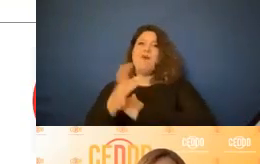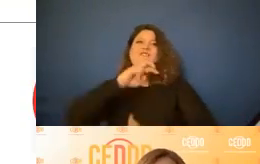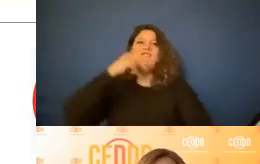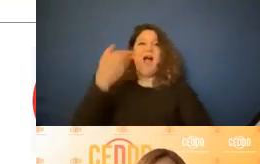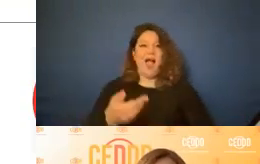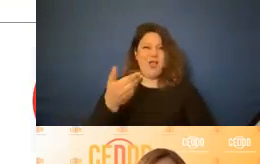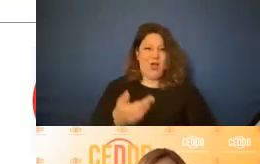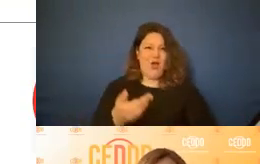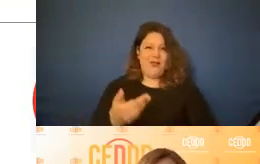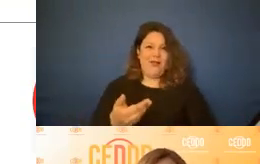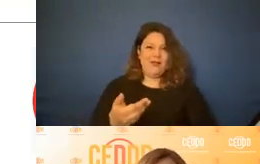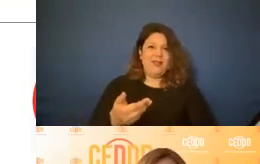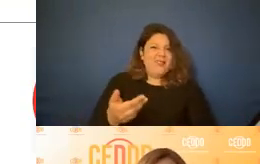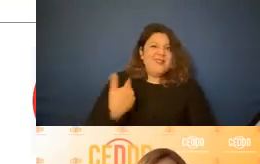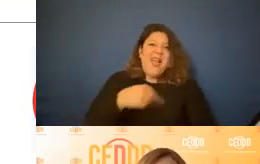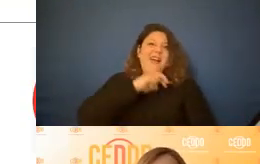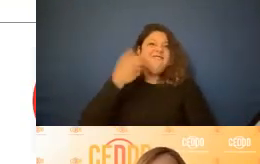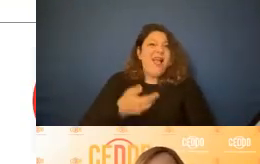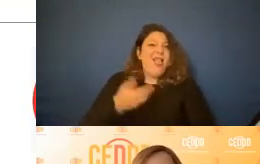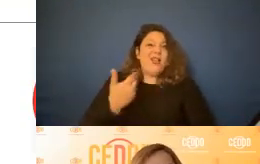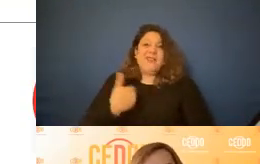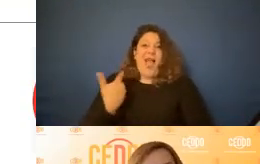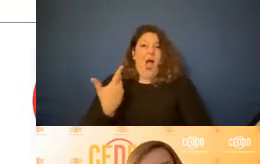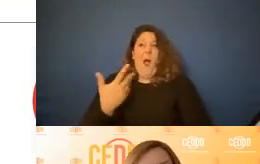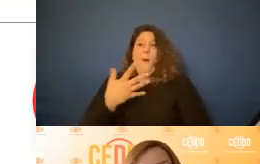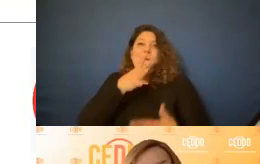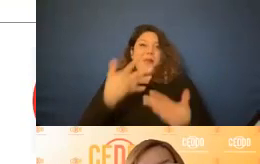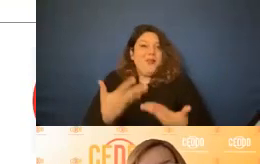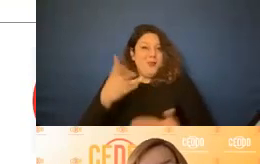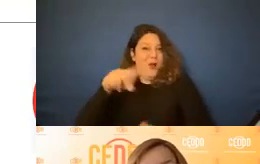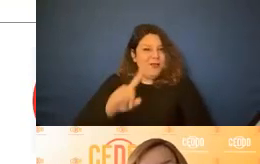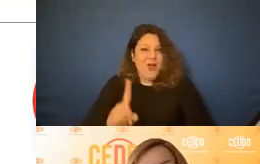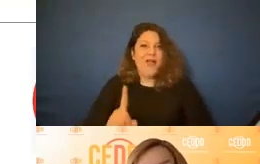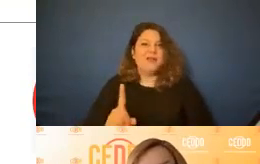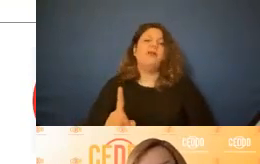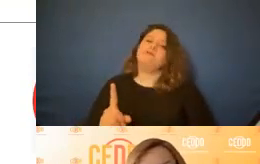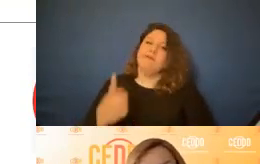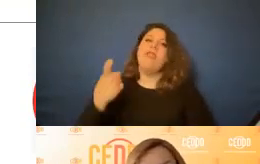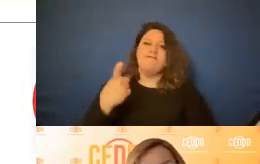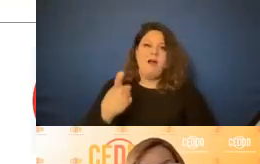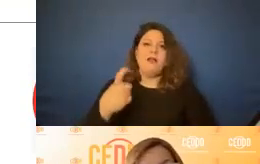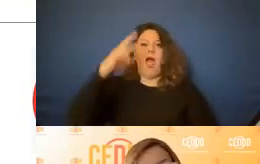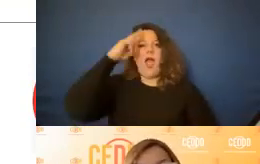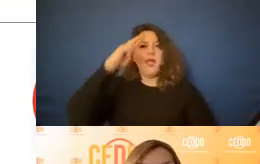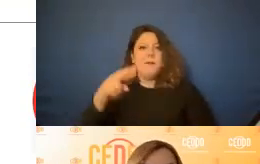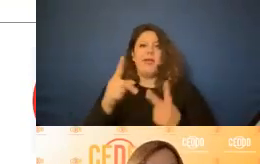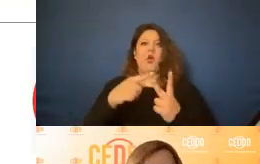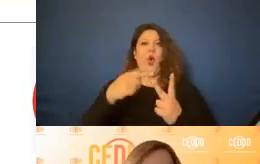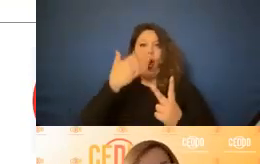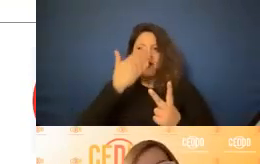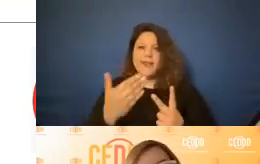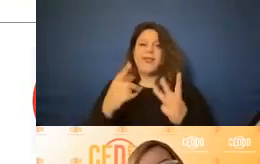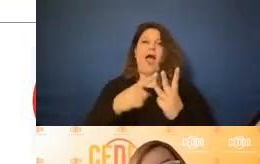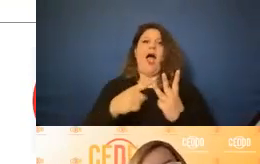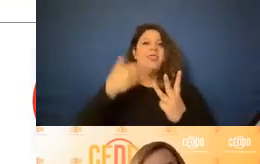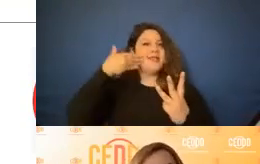no está nada de moda esto de los valores, ¿no? Hay que trabajar el respeto, la honestidad, la dignidad, la